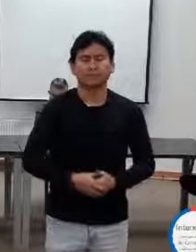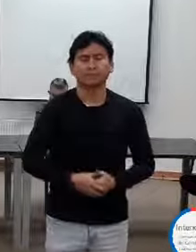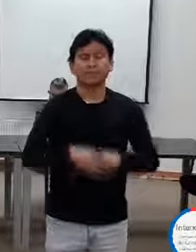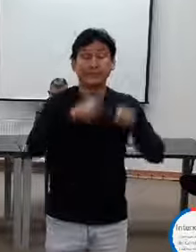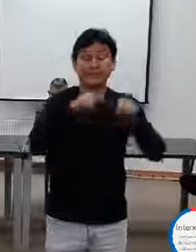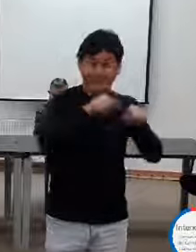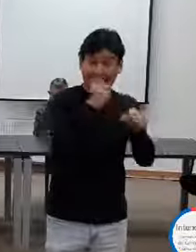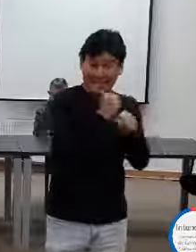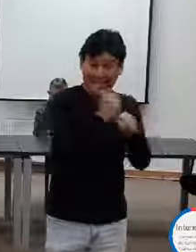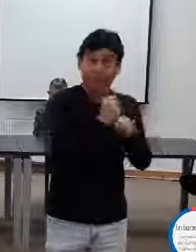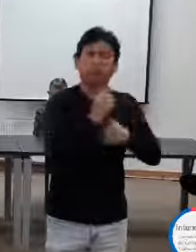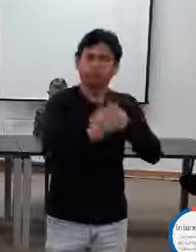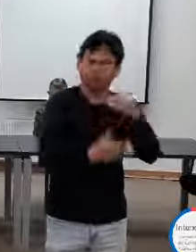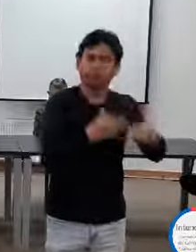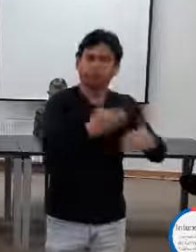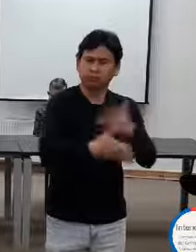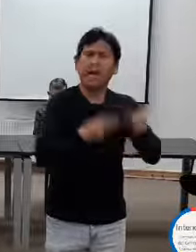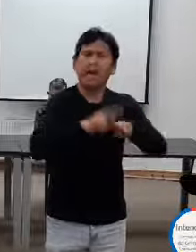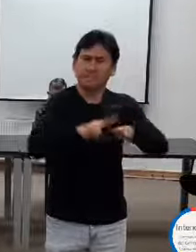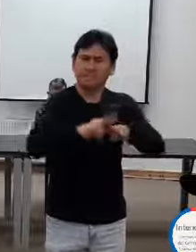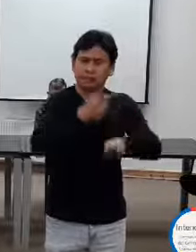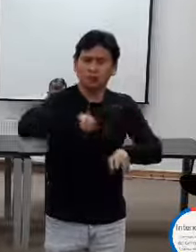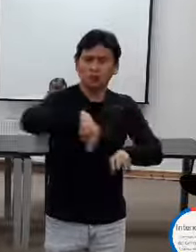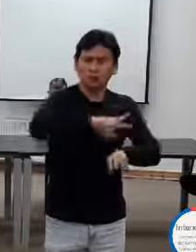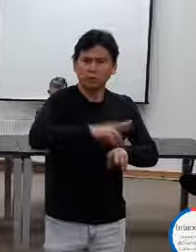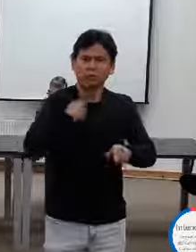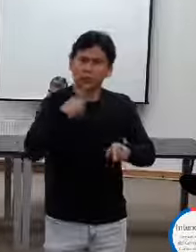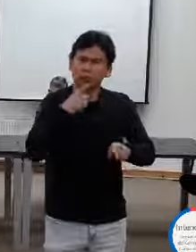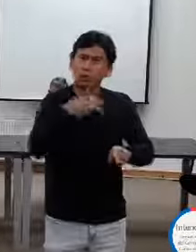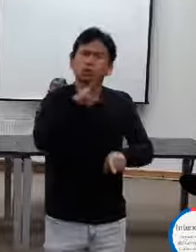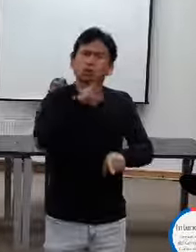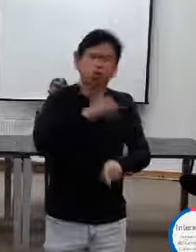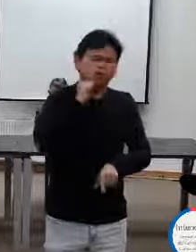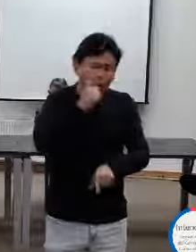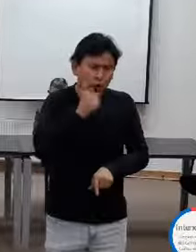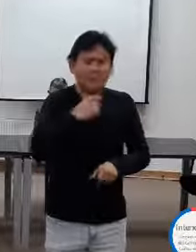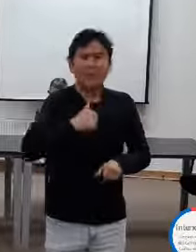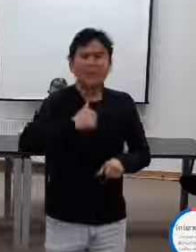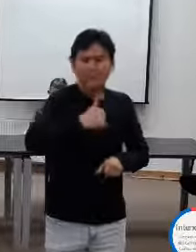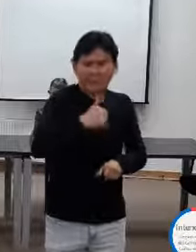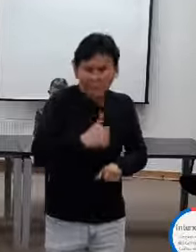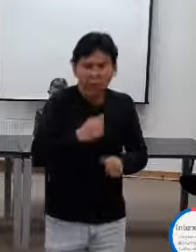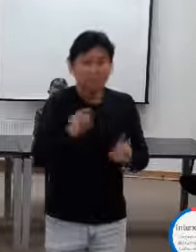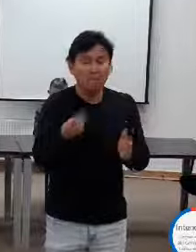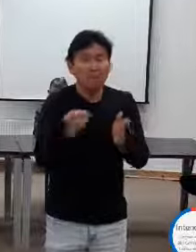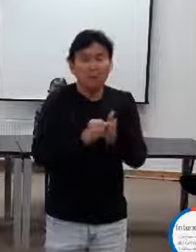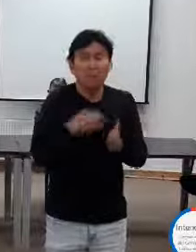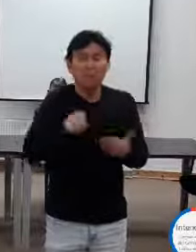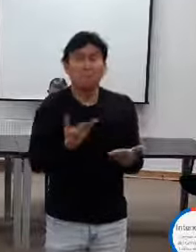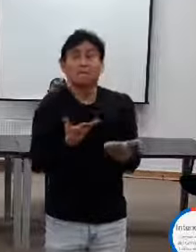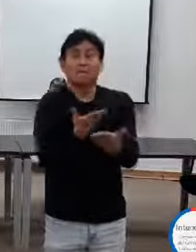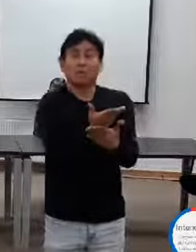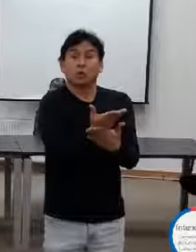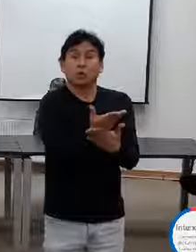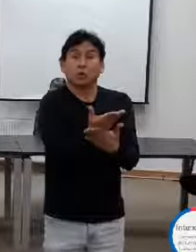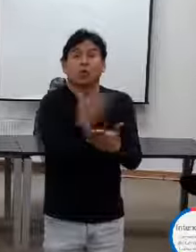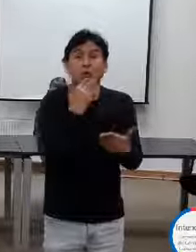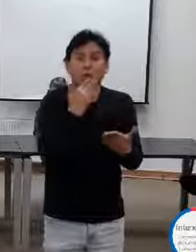Ese es un trabajo permanente que estamos haciendo, que les insistimos día a día a los directores. Es más, yo les he pedido que